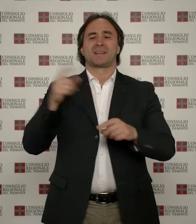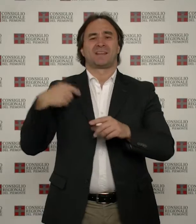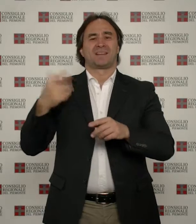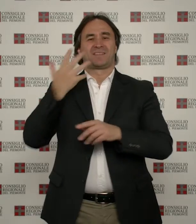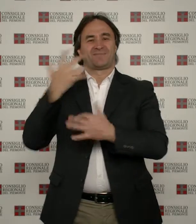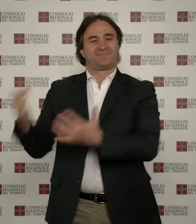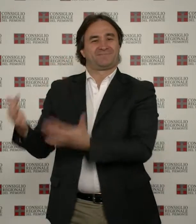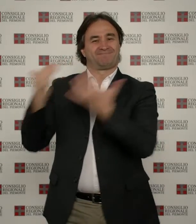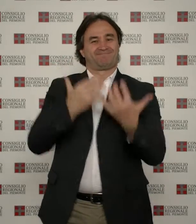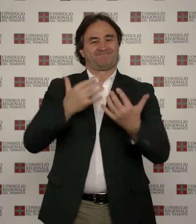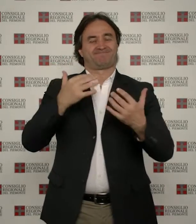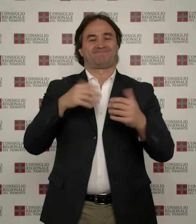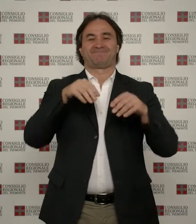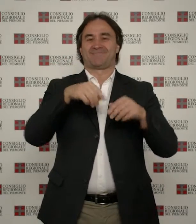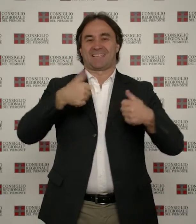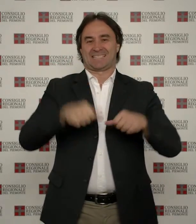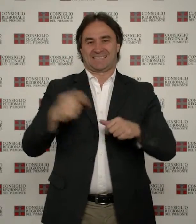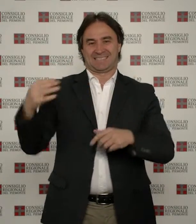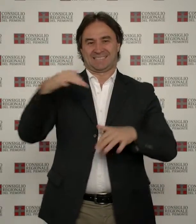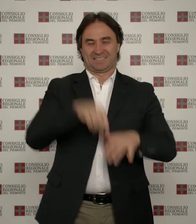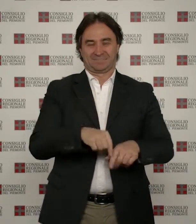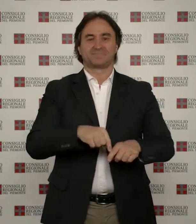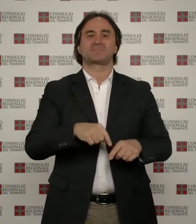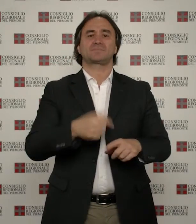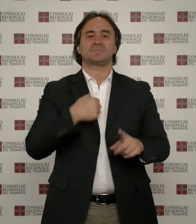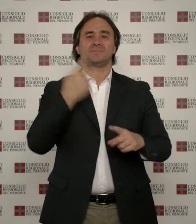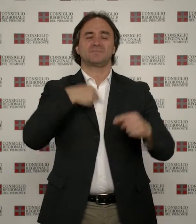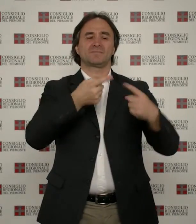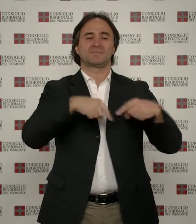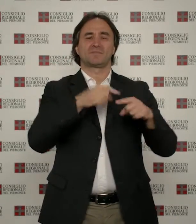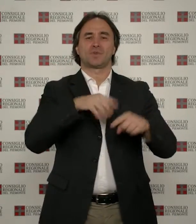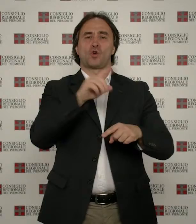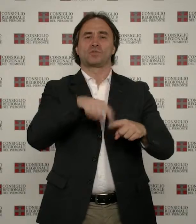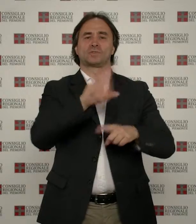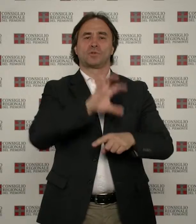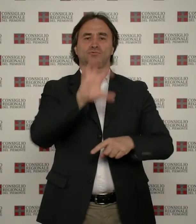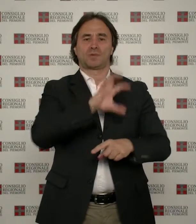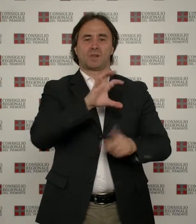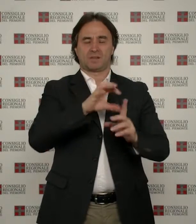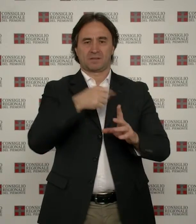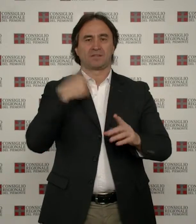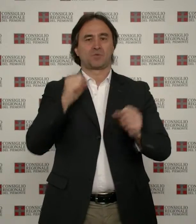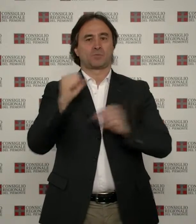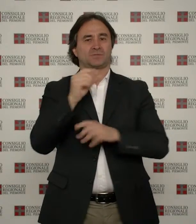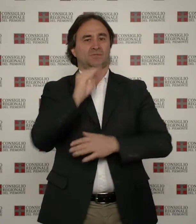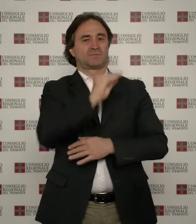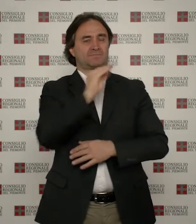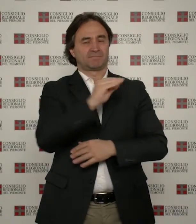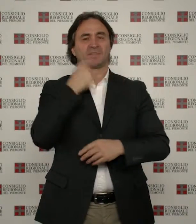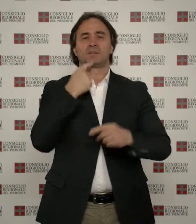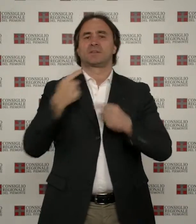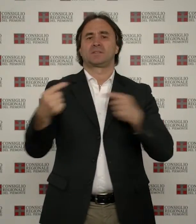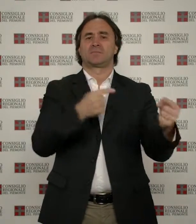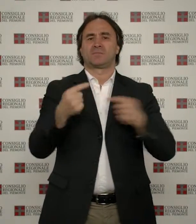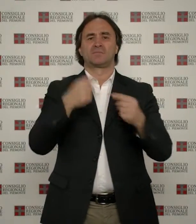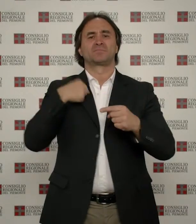stata dedicata l'11 novembre una seduta straordinaria del Consiglio regionale su richiesta delle opposizioni. Ampio il dibattito, con gli interventi di tutti